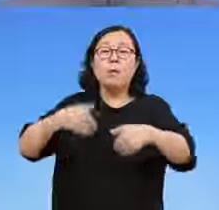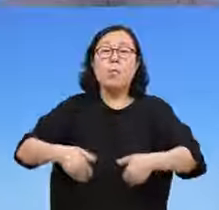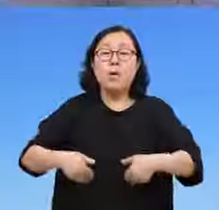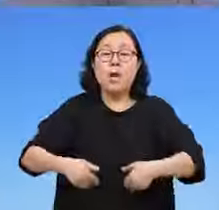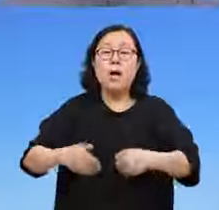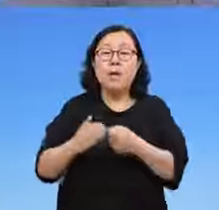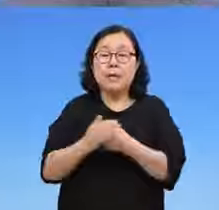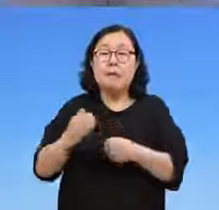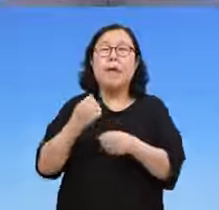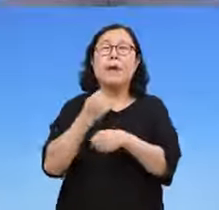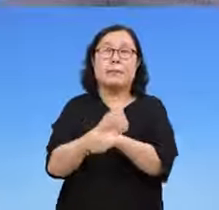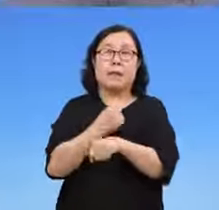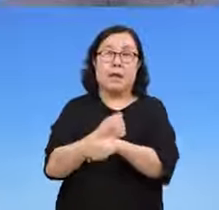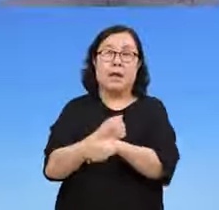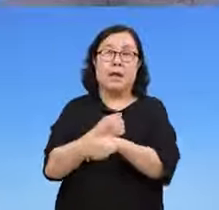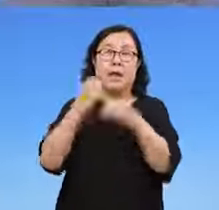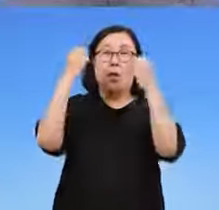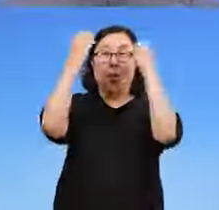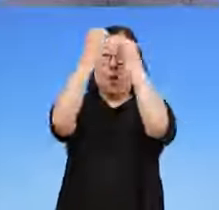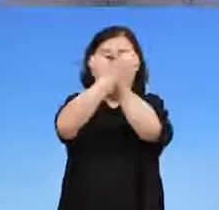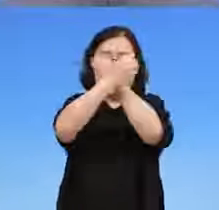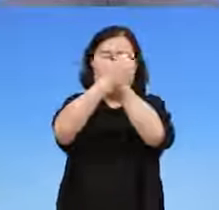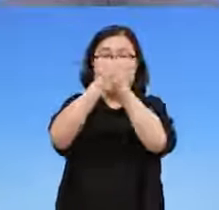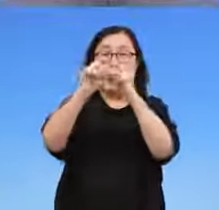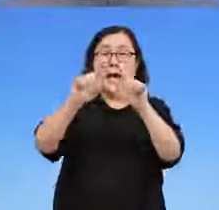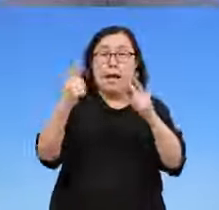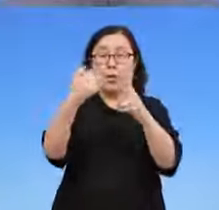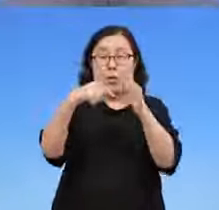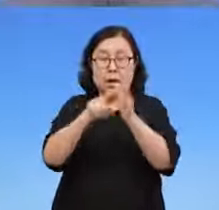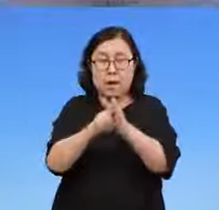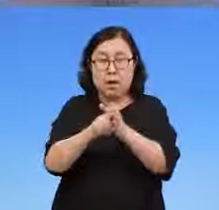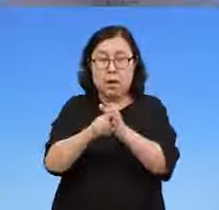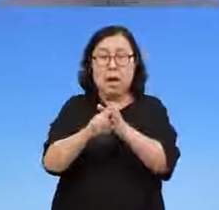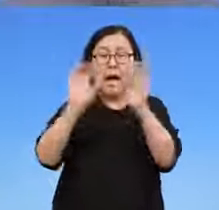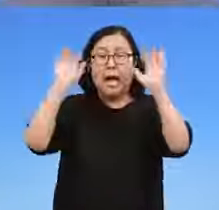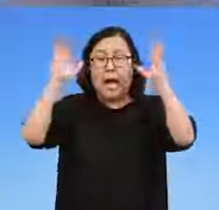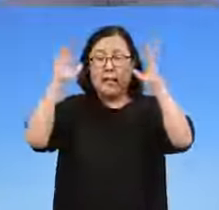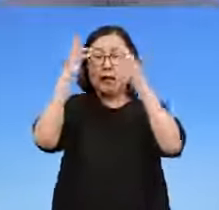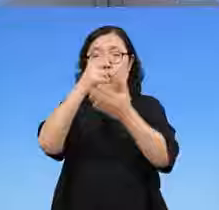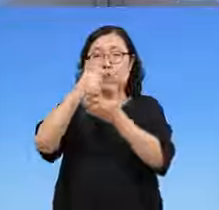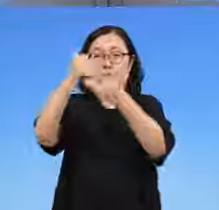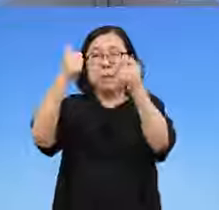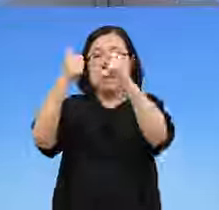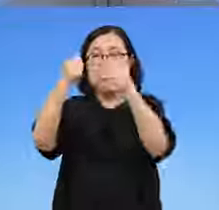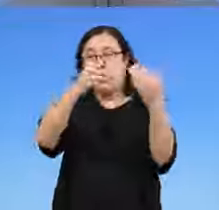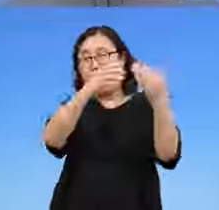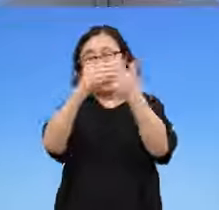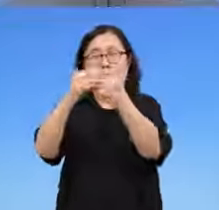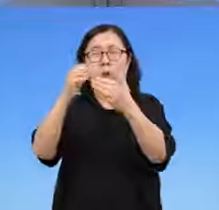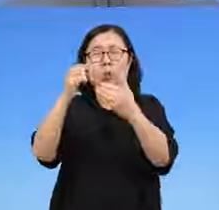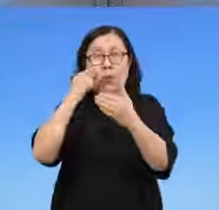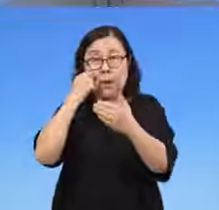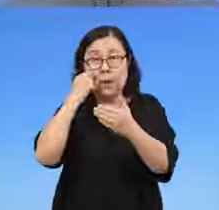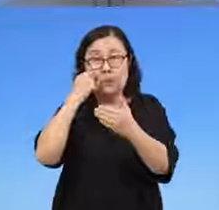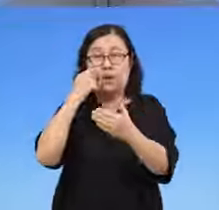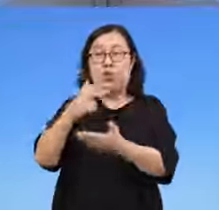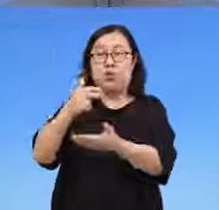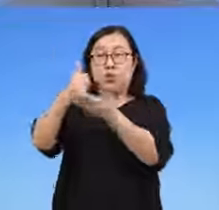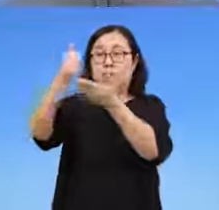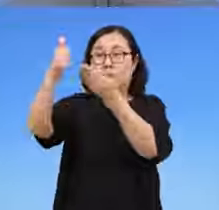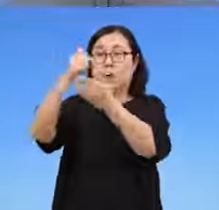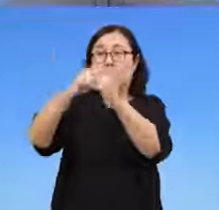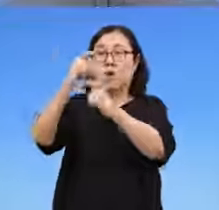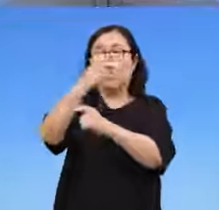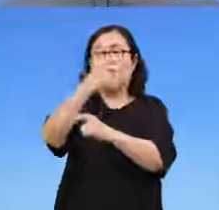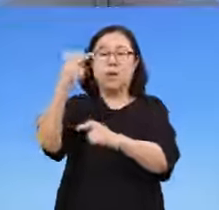감수해야죠. 오해받지 않기 위하여 아이들을 주님 앞으로 이끄는 일을 하지 않는다면 저는 주님 앞에 더 큰 책망을